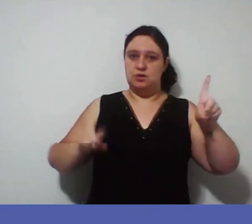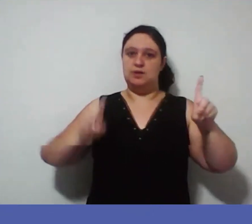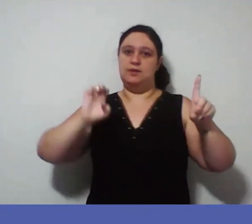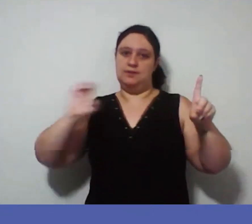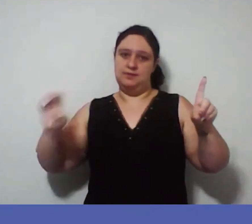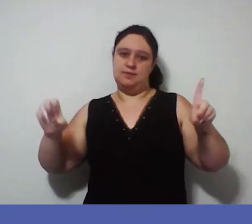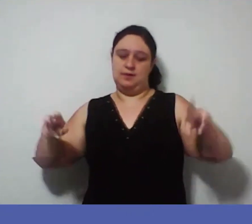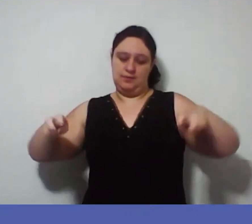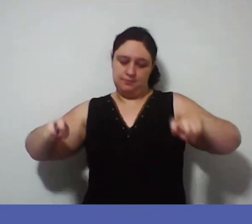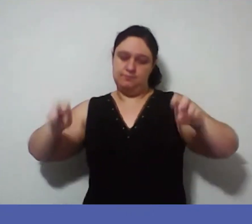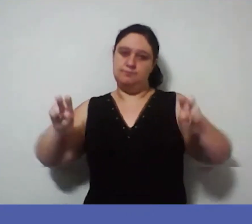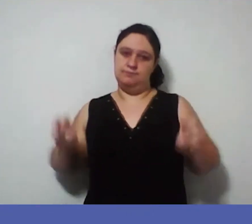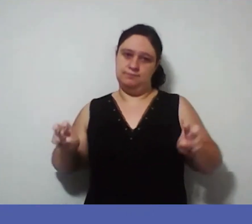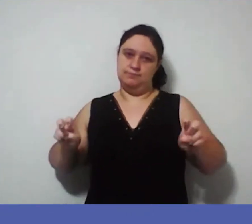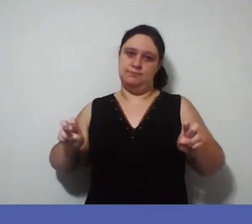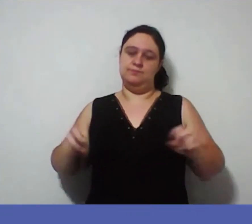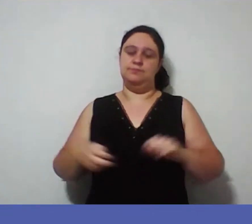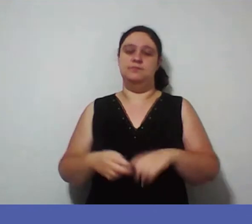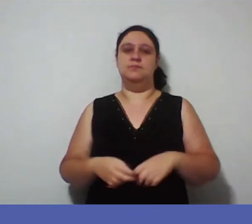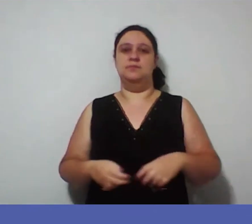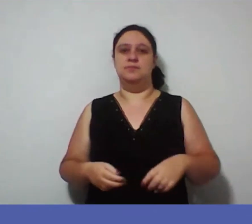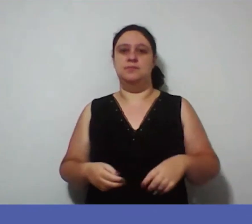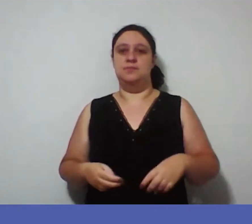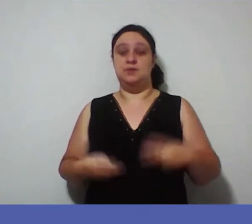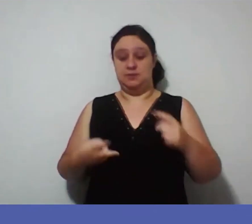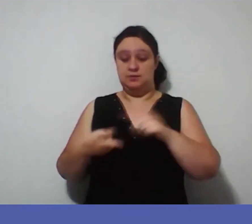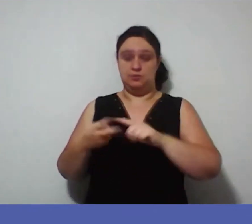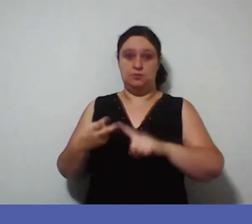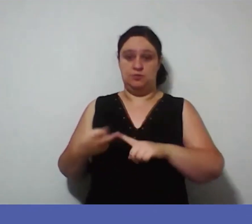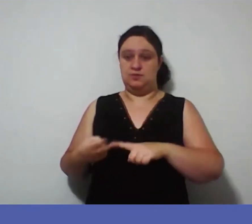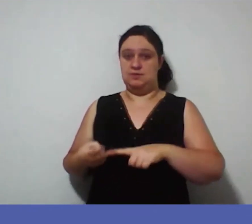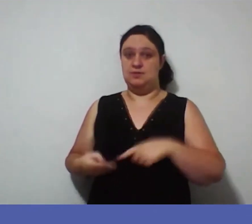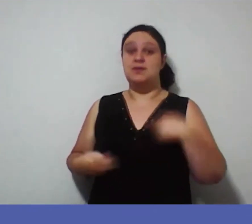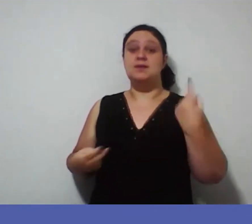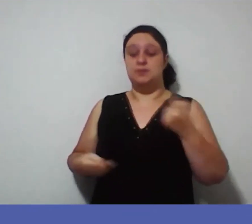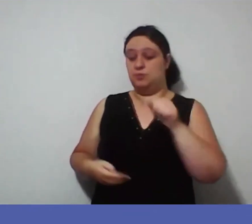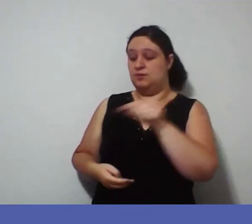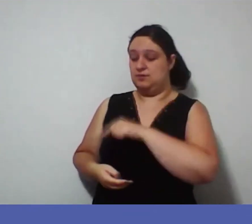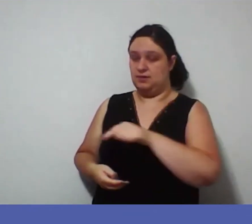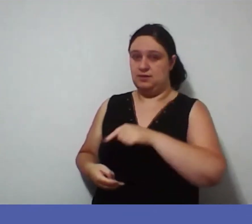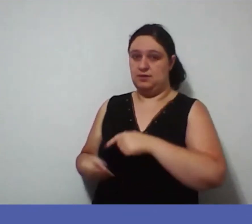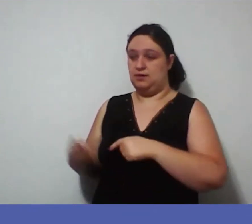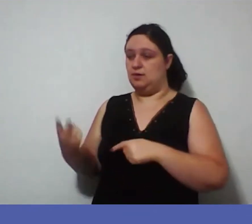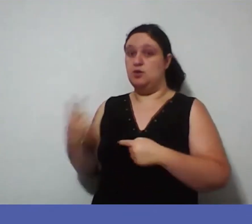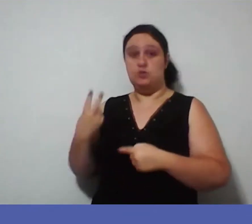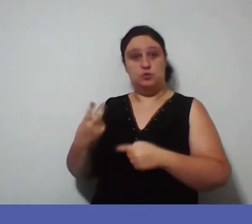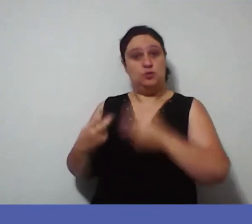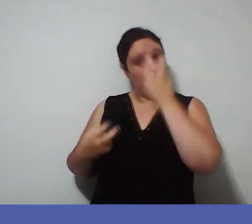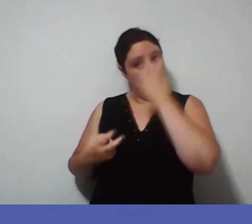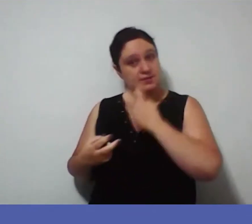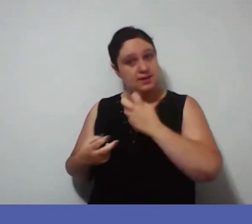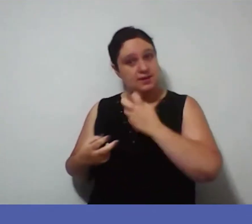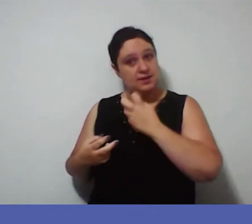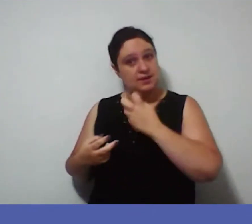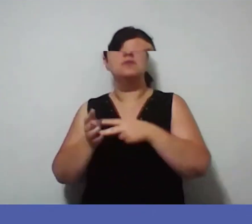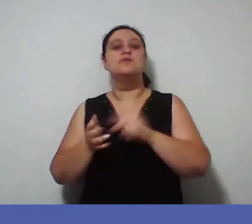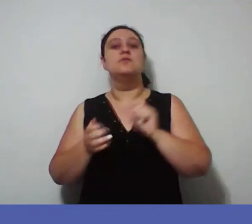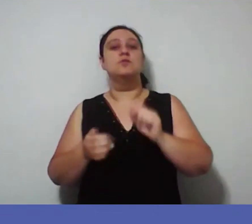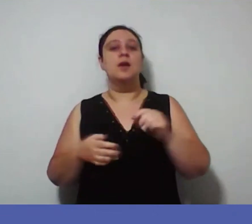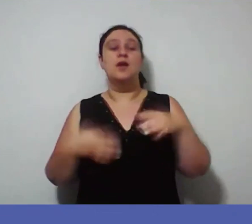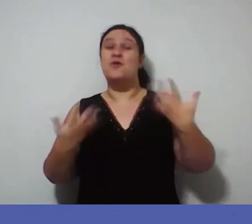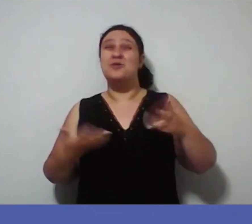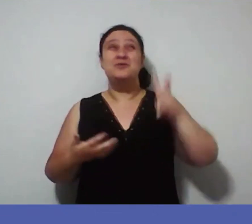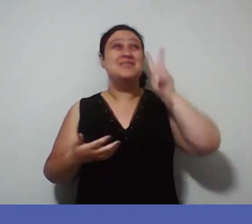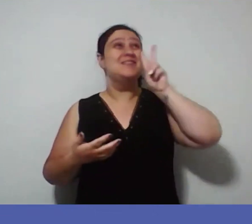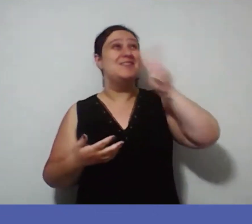cegos. Quer dizer, quando você não está enxergando o que o Senhor está fazendo aqui, no reino dos céus, você ainda